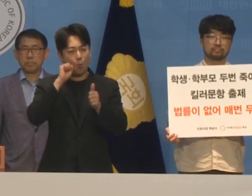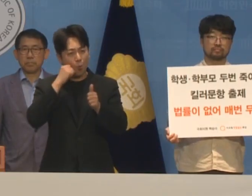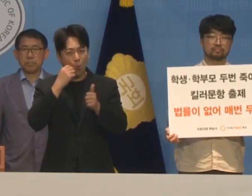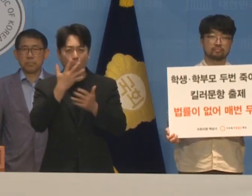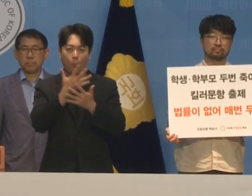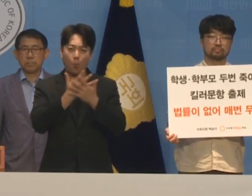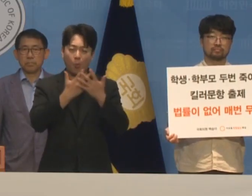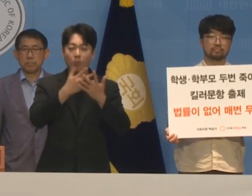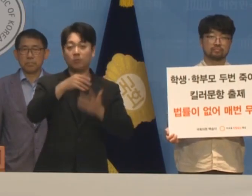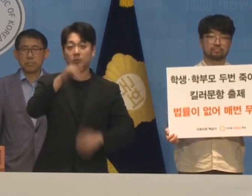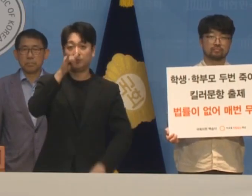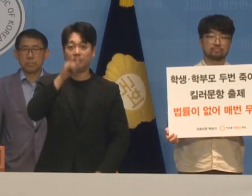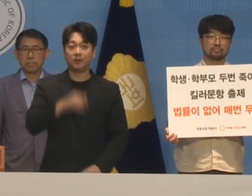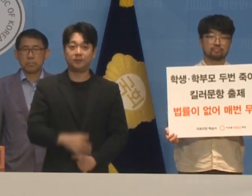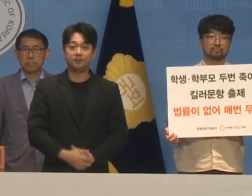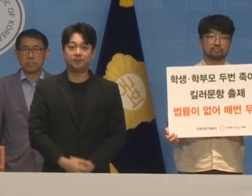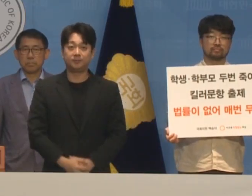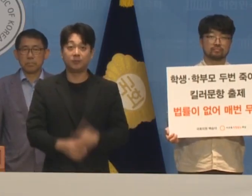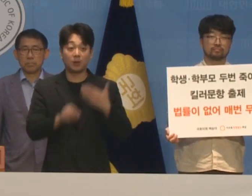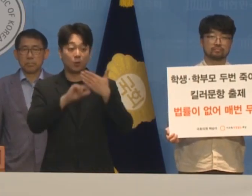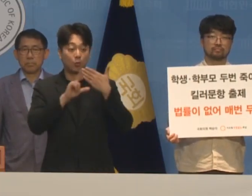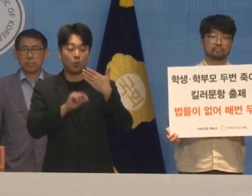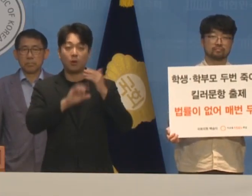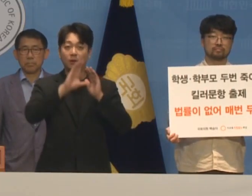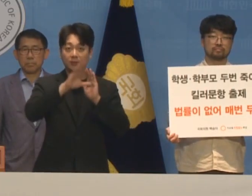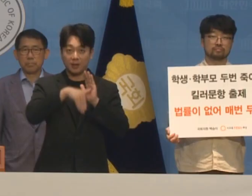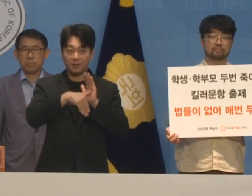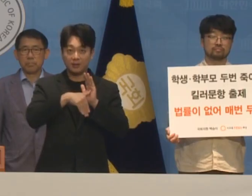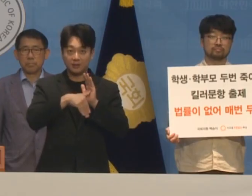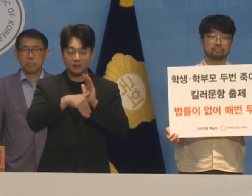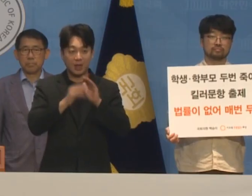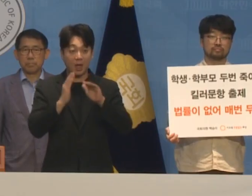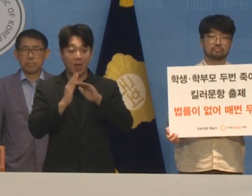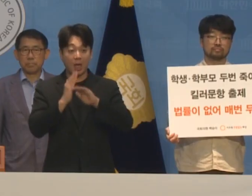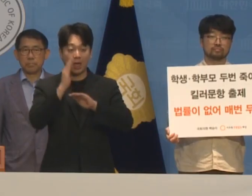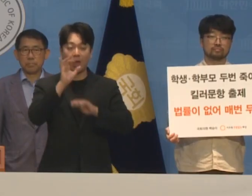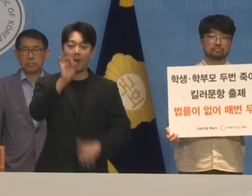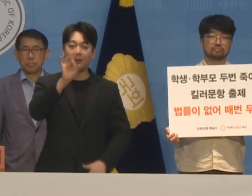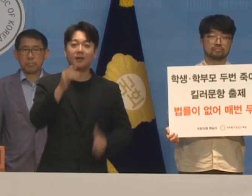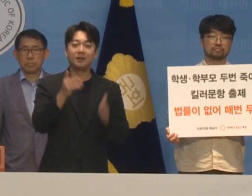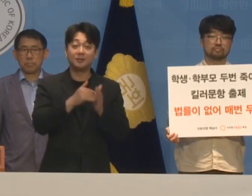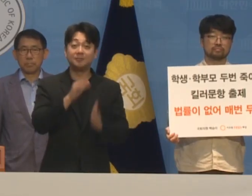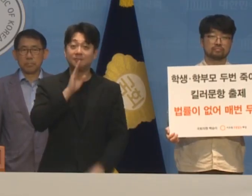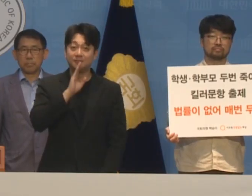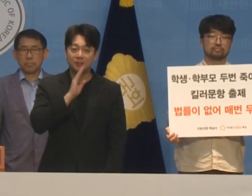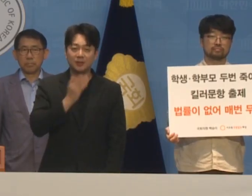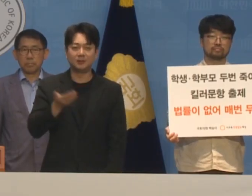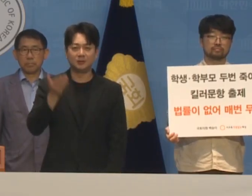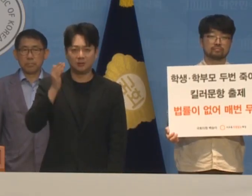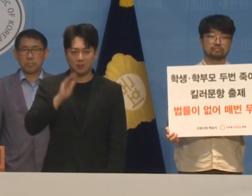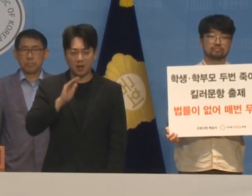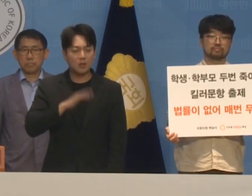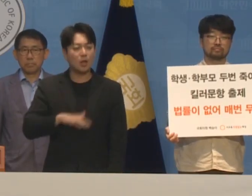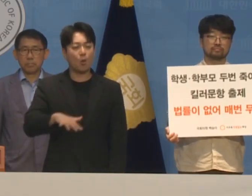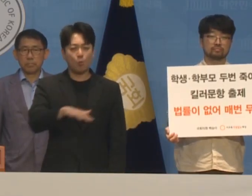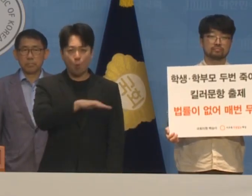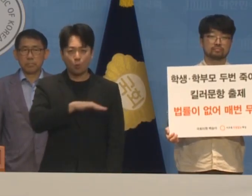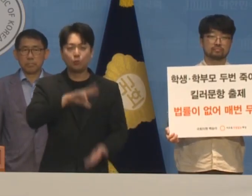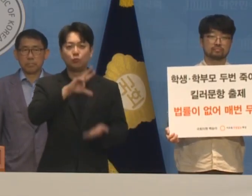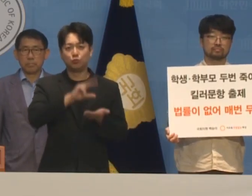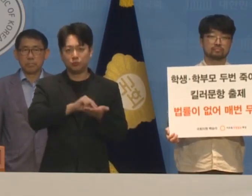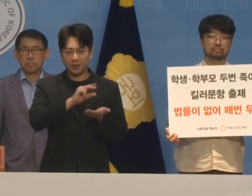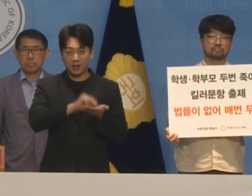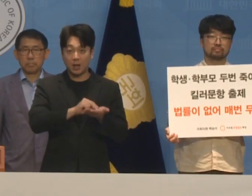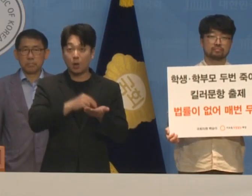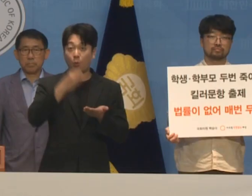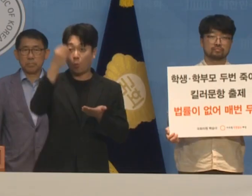9월 모의평가에서는 고교 교육과정 미준수 문항이 크게 줄었지만 모든 문제가 고교 교육과정을 준수하여 출제된 것은